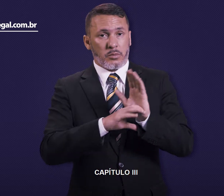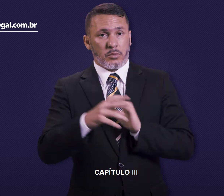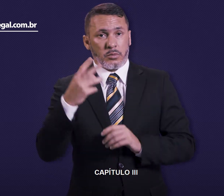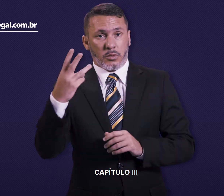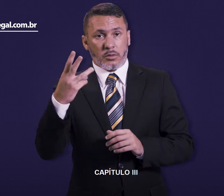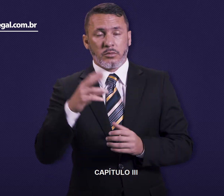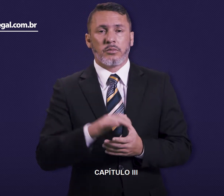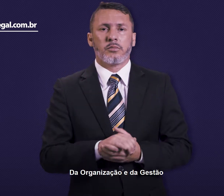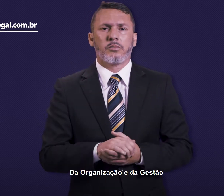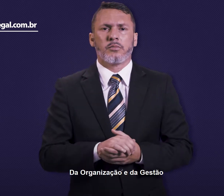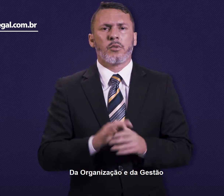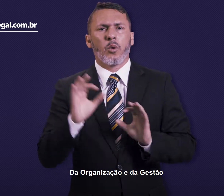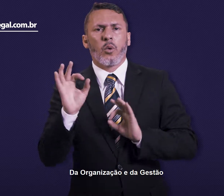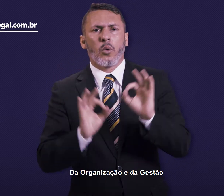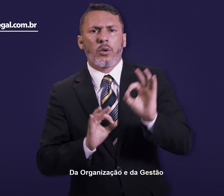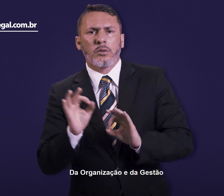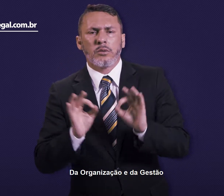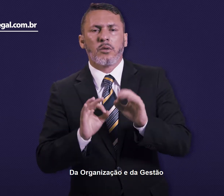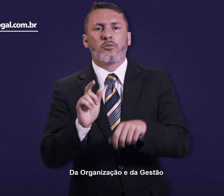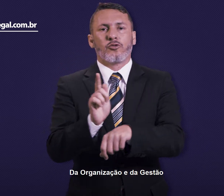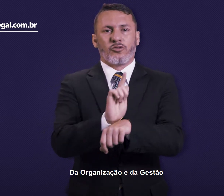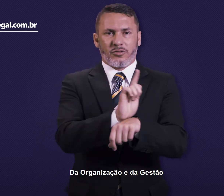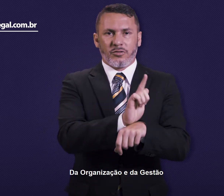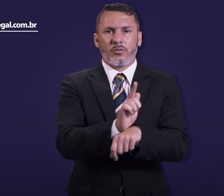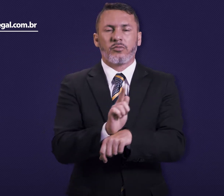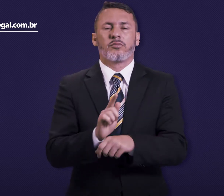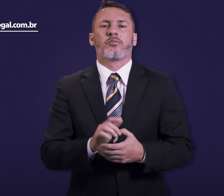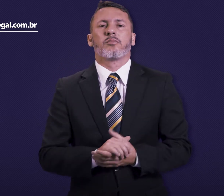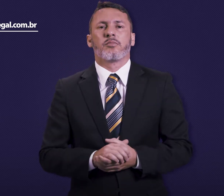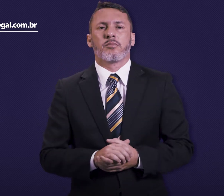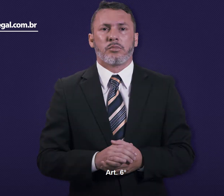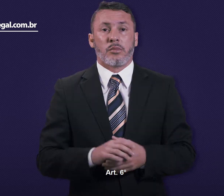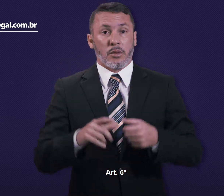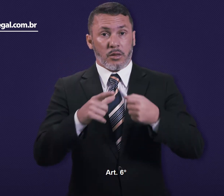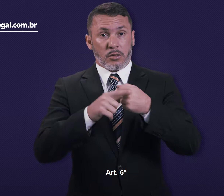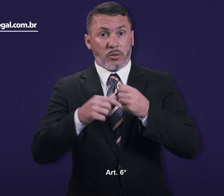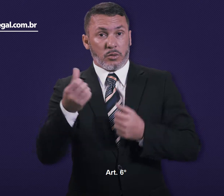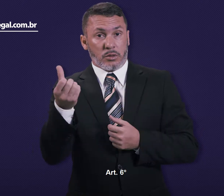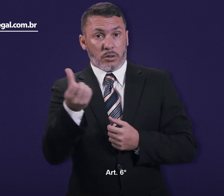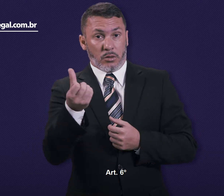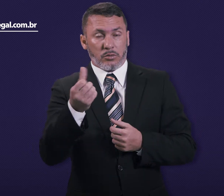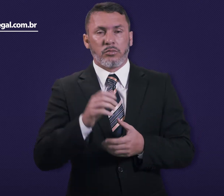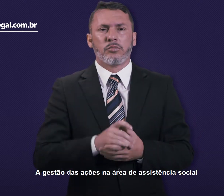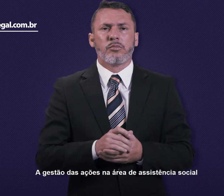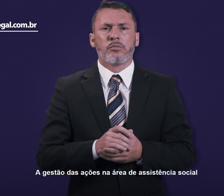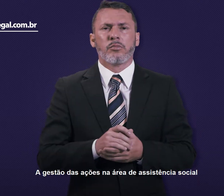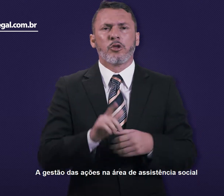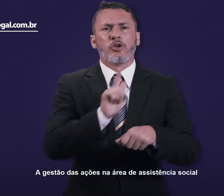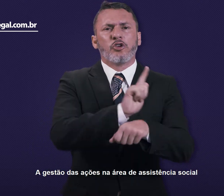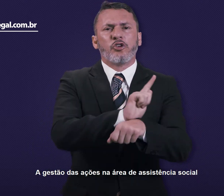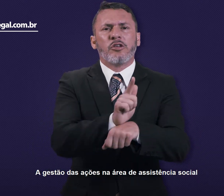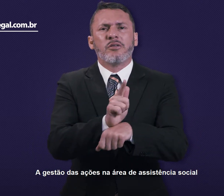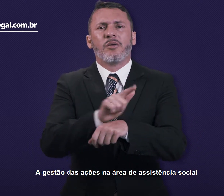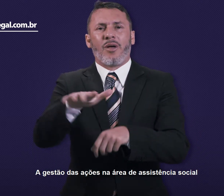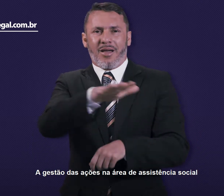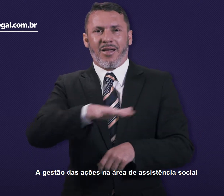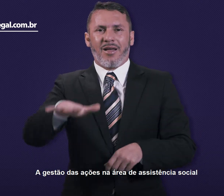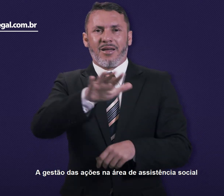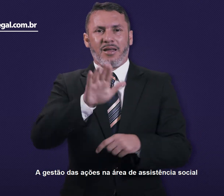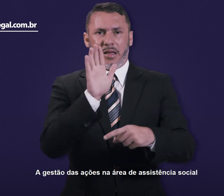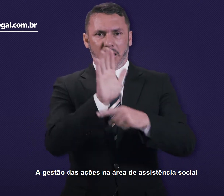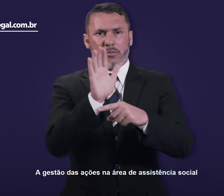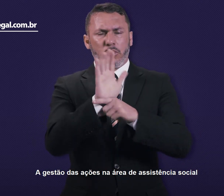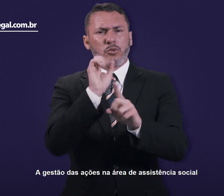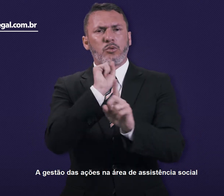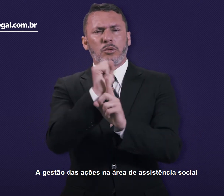Capítulo 3. Da organização e da gestão. Artigo 6º. A gestão das ações na área